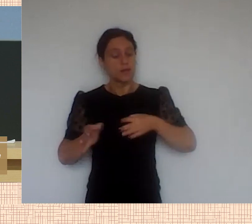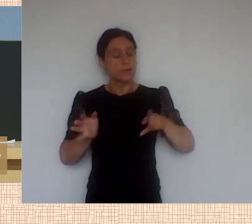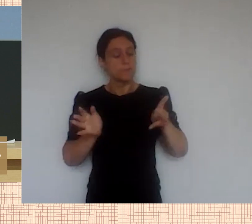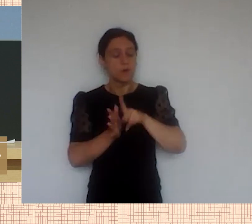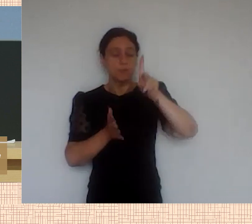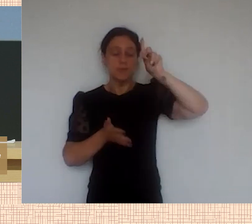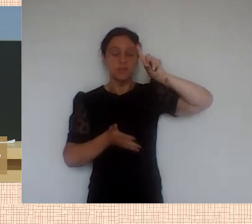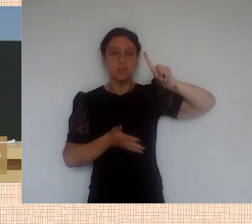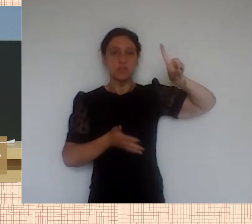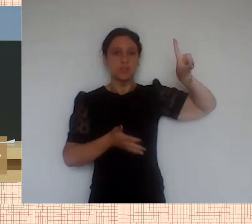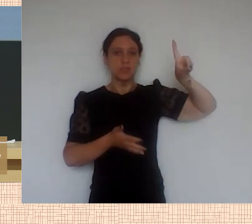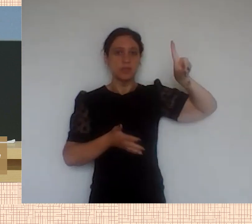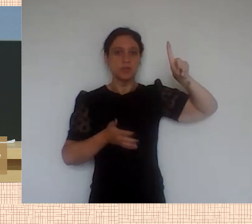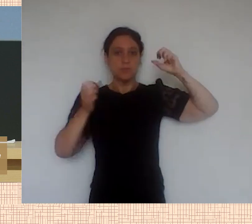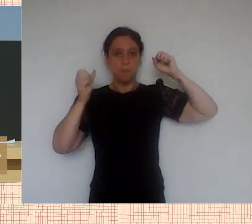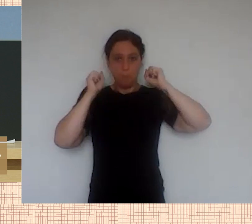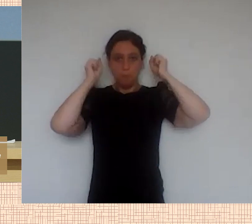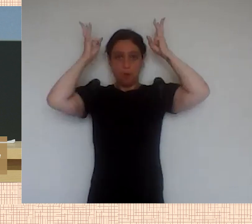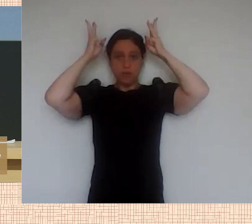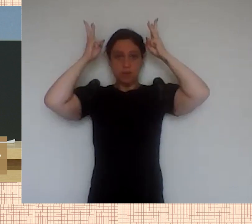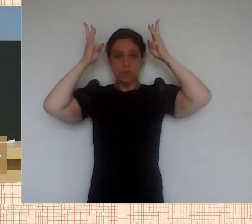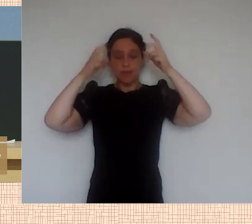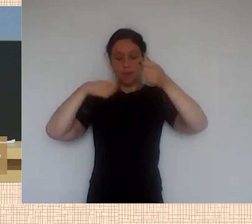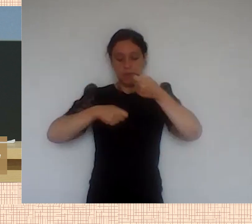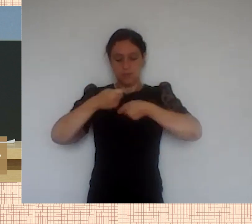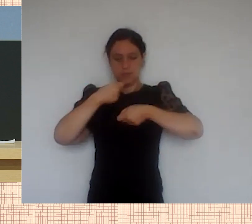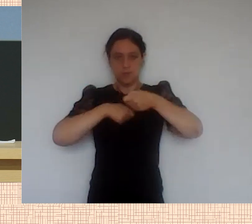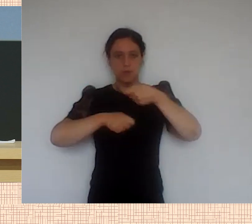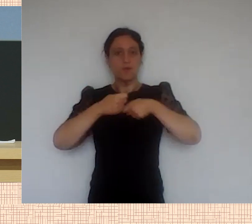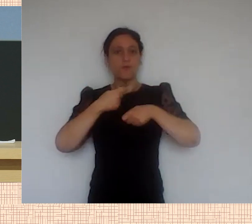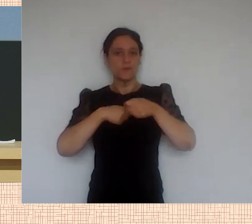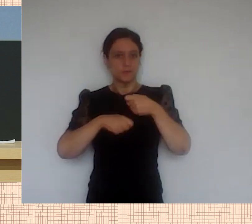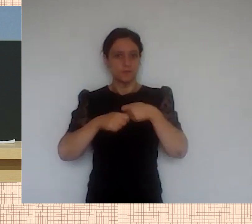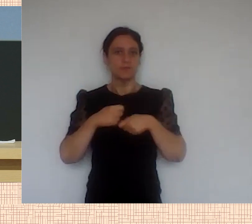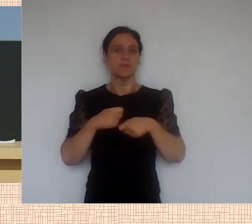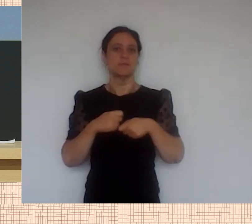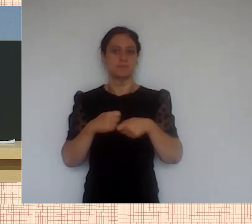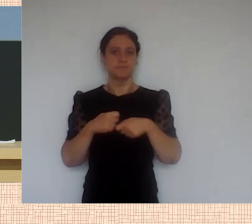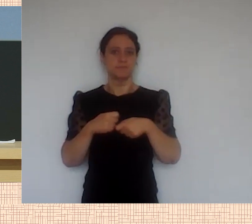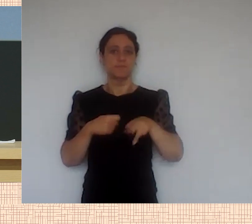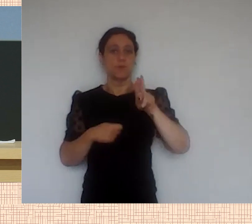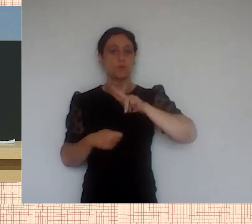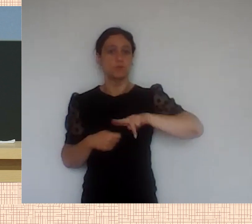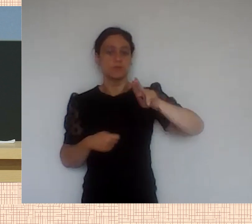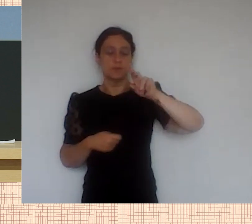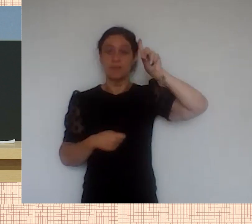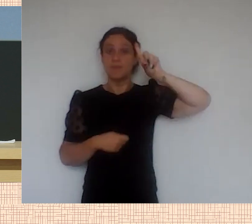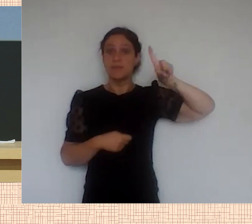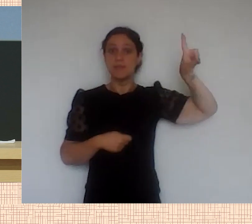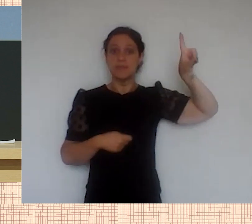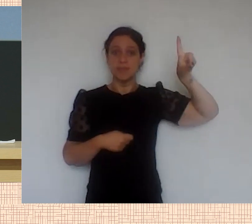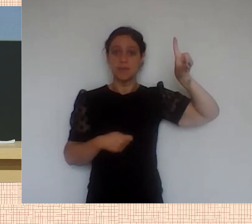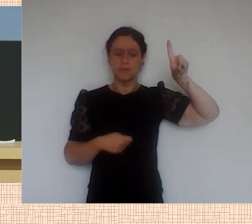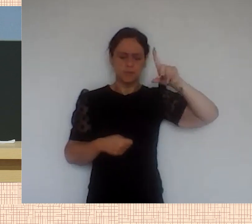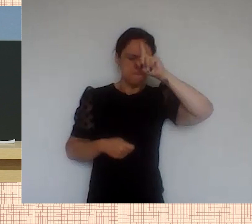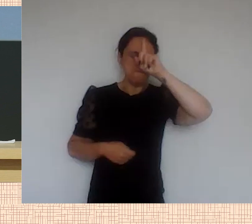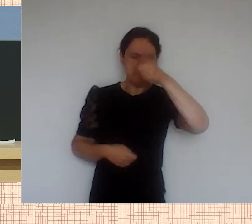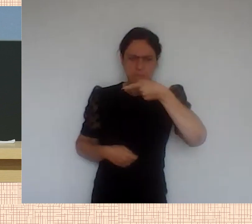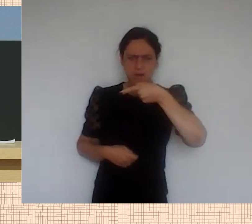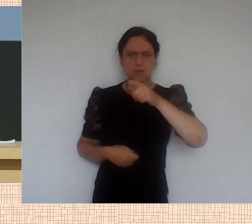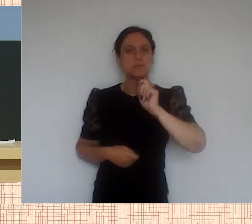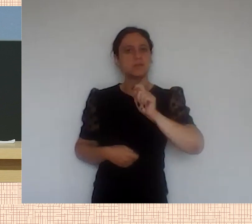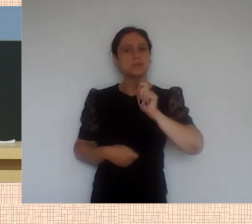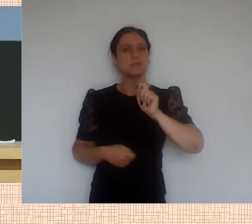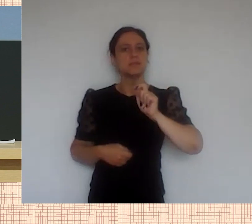Quem manda é Deus. A nuvem segue a ordem de Deus, ou a nuvem é a própria presença de